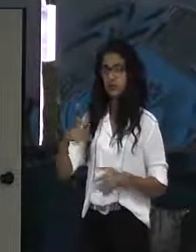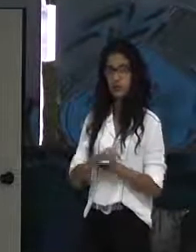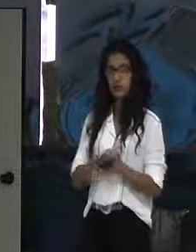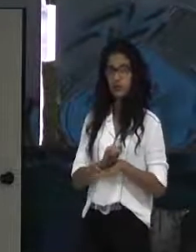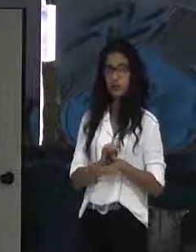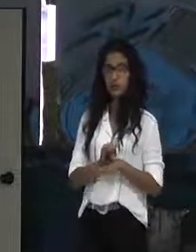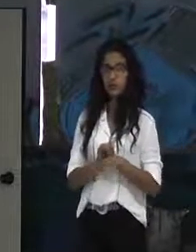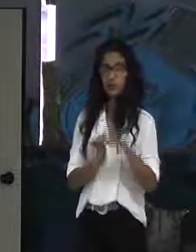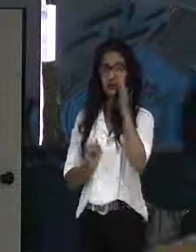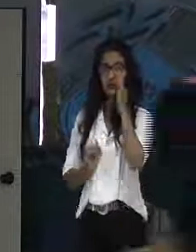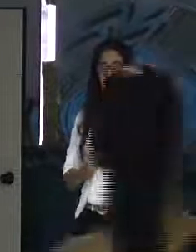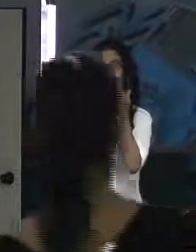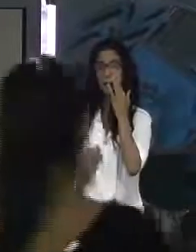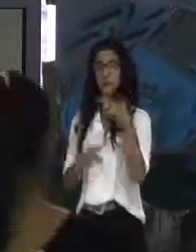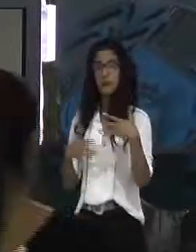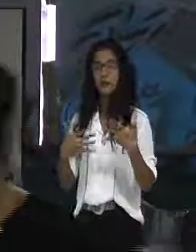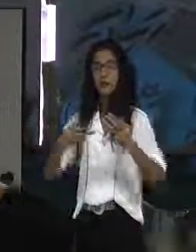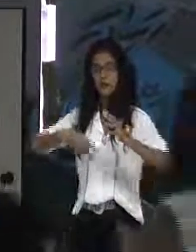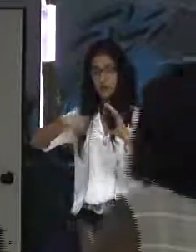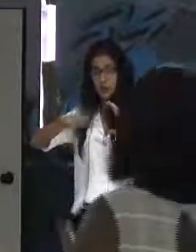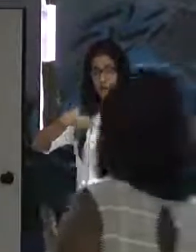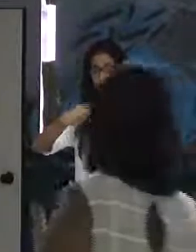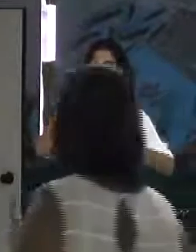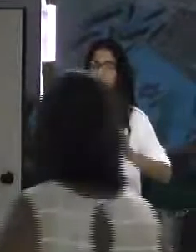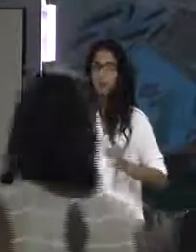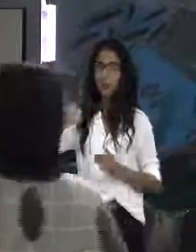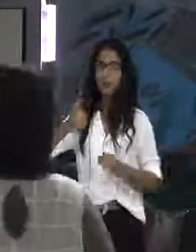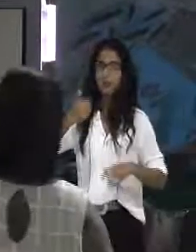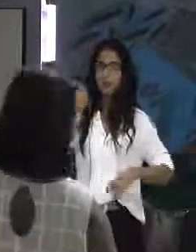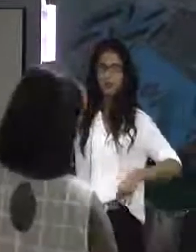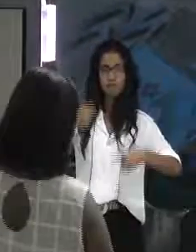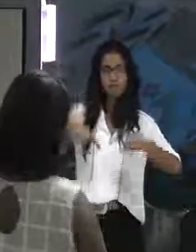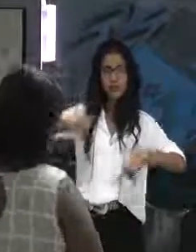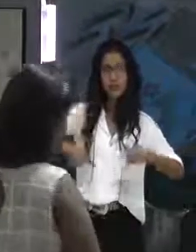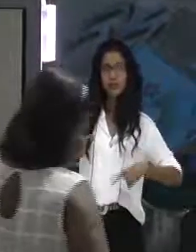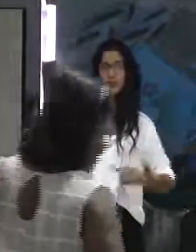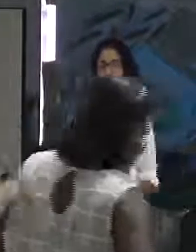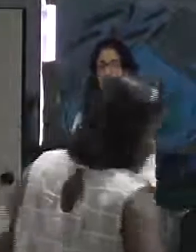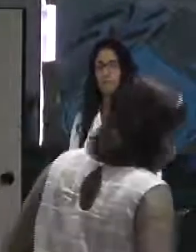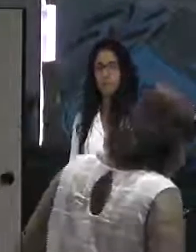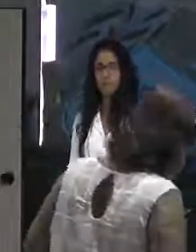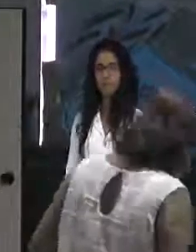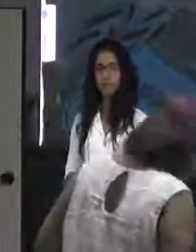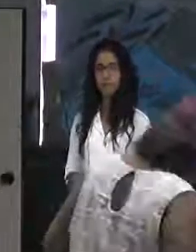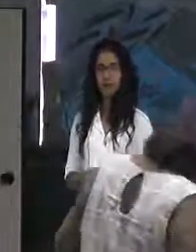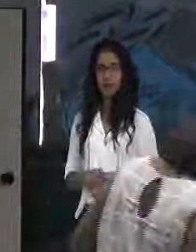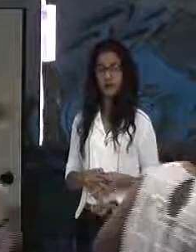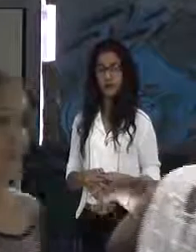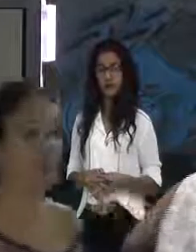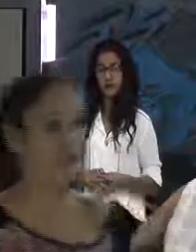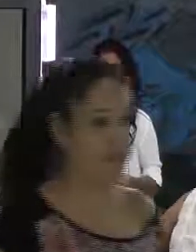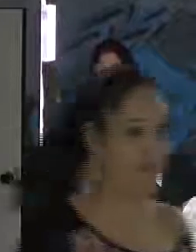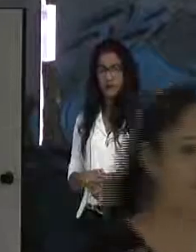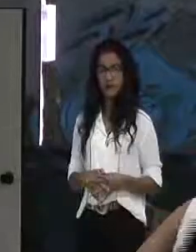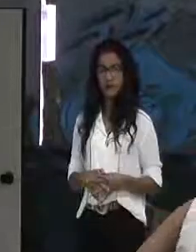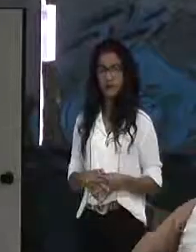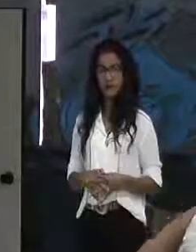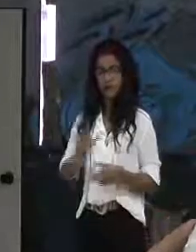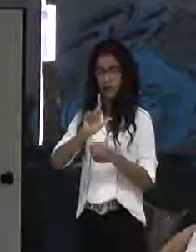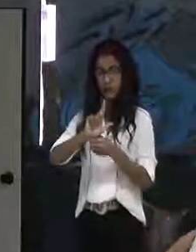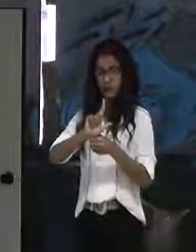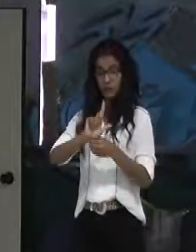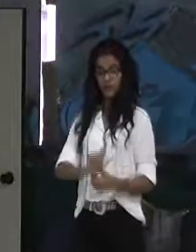por vocação, para discutir os problemas da cidade. O Poder Legislativo tem essa função na democracia,